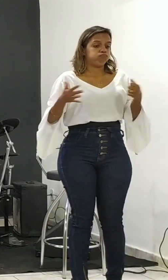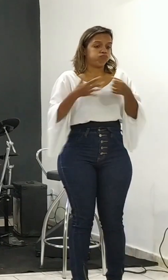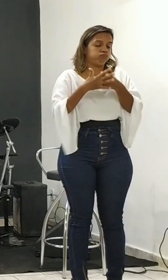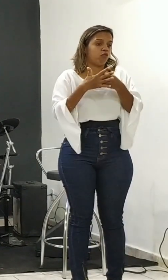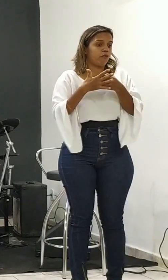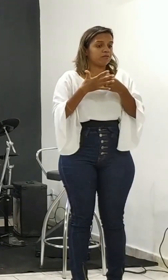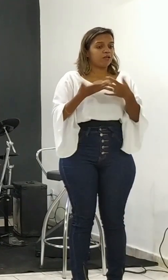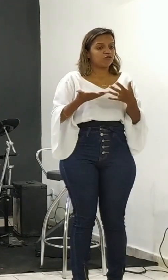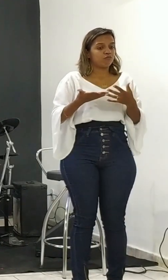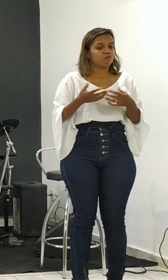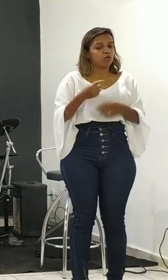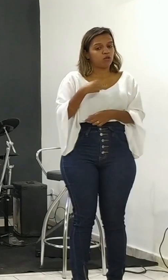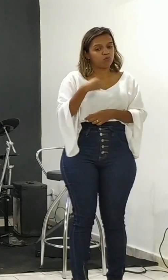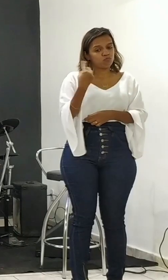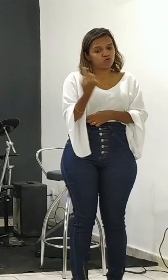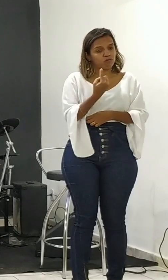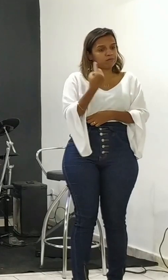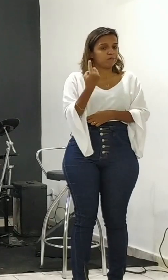eu tô só.